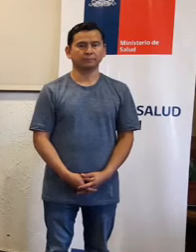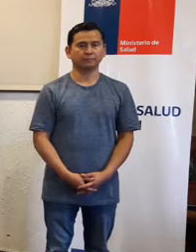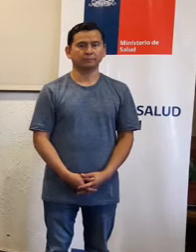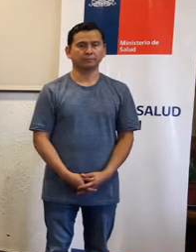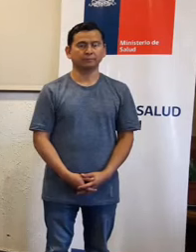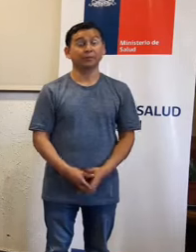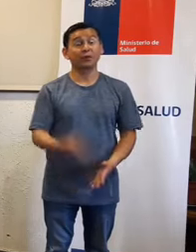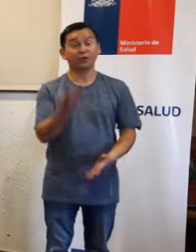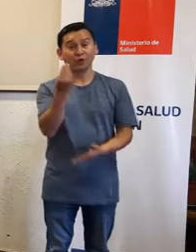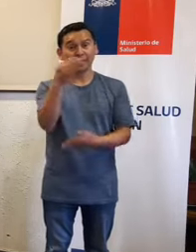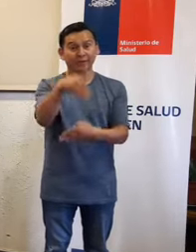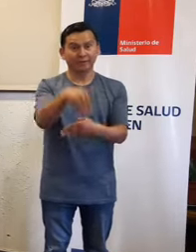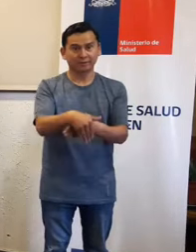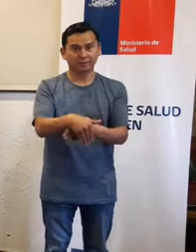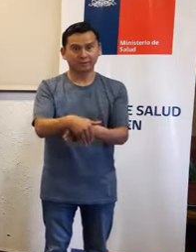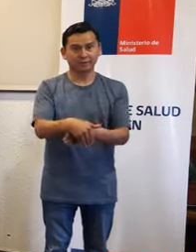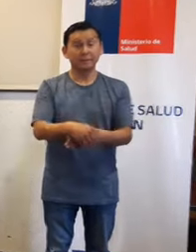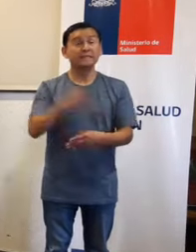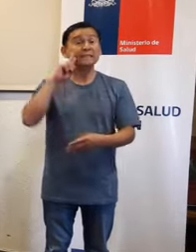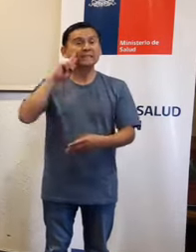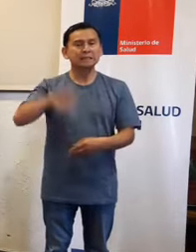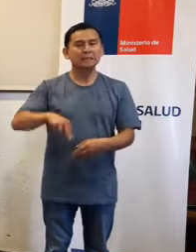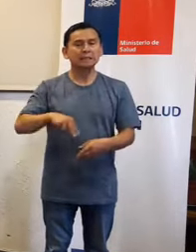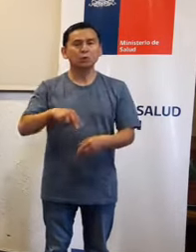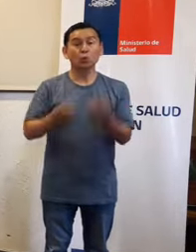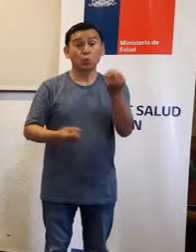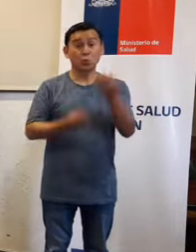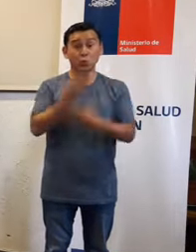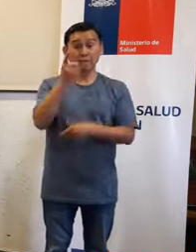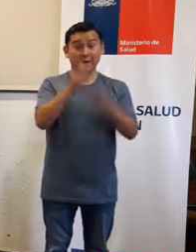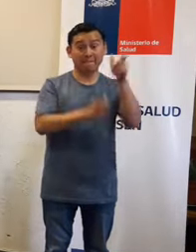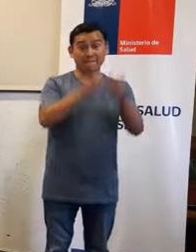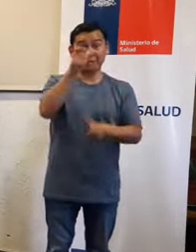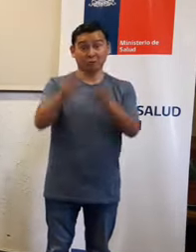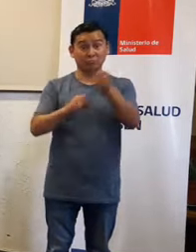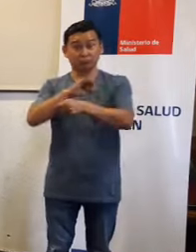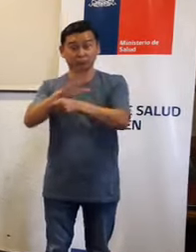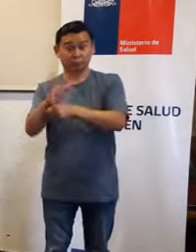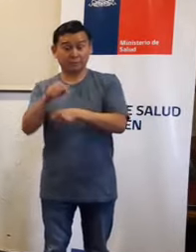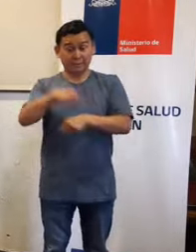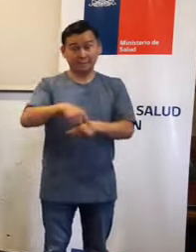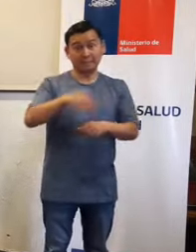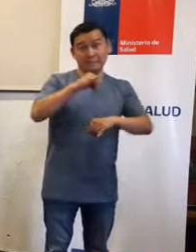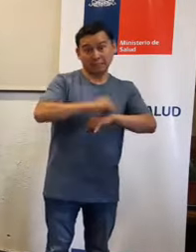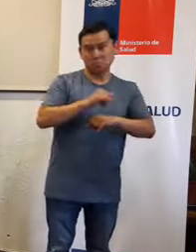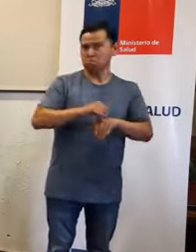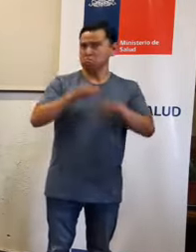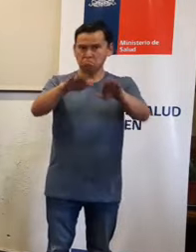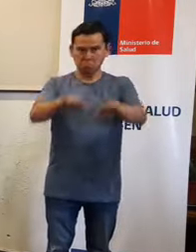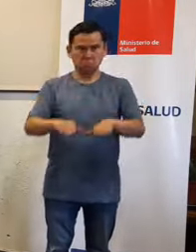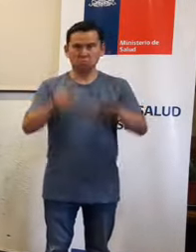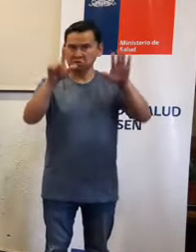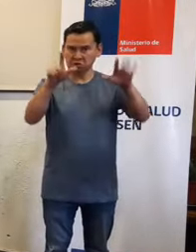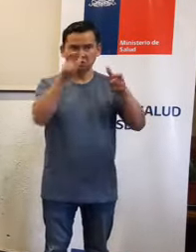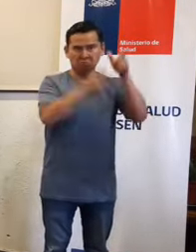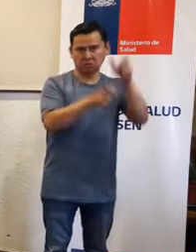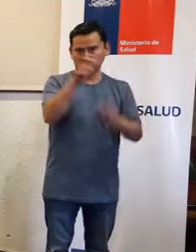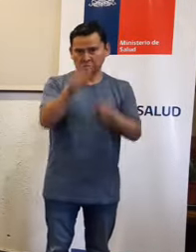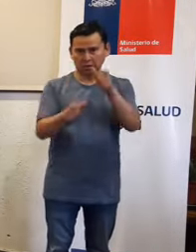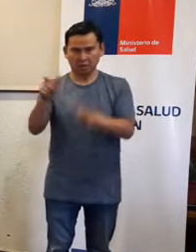Muy buenas tardes. Sin nuevos casos positivos para la región de Aysén continuamos con los mismos siete casos de los